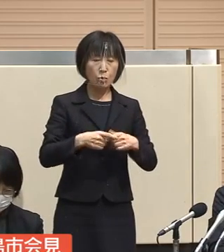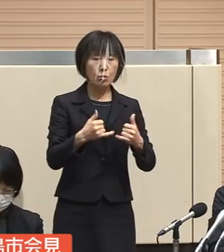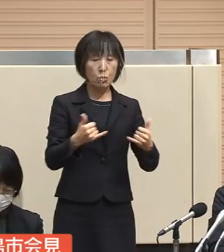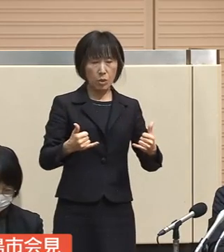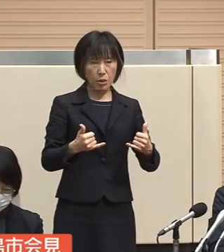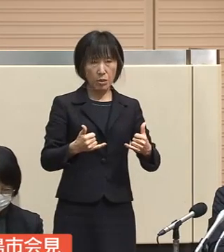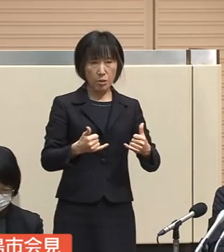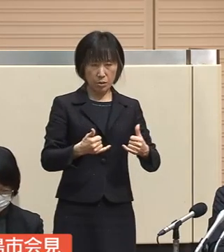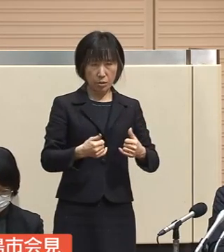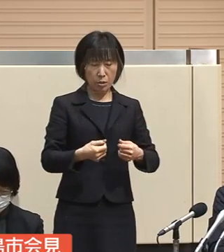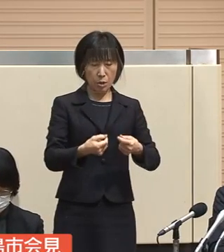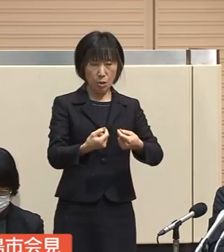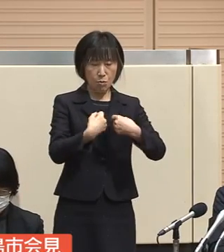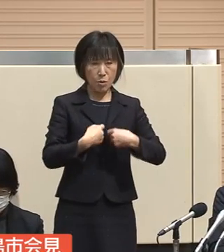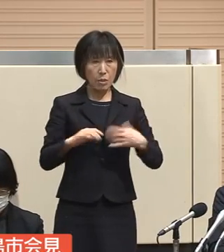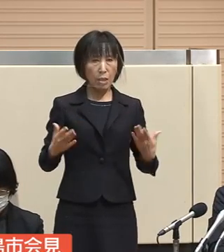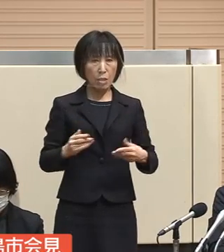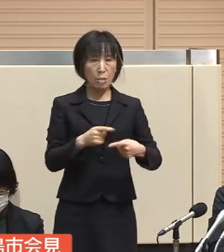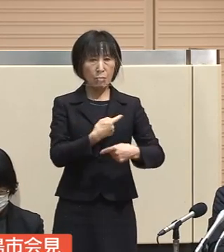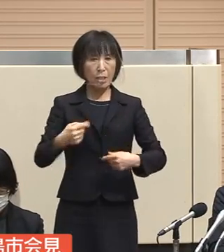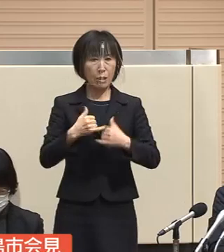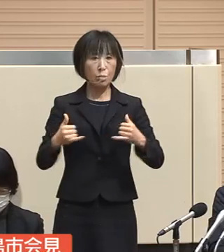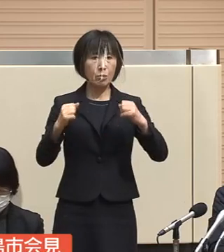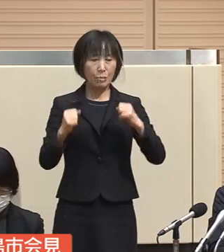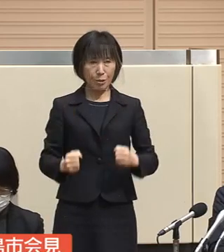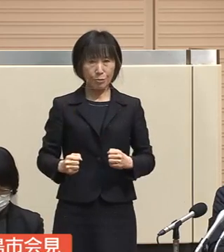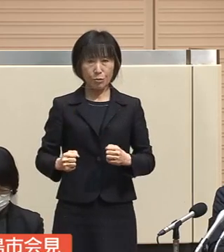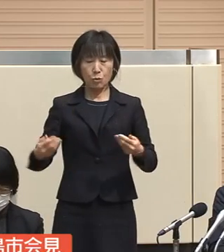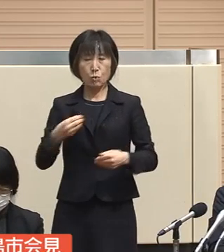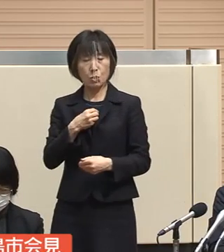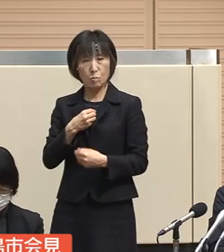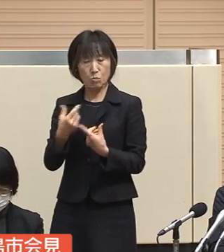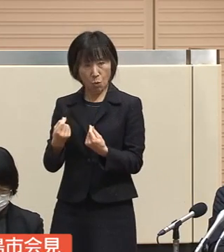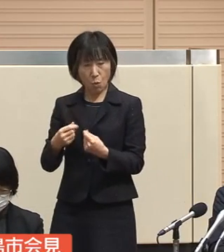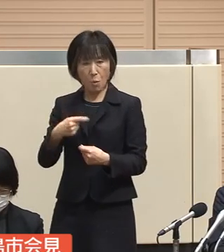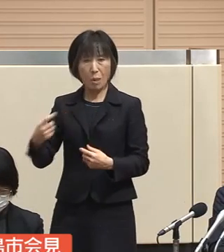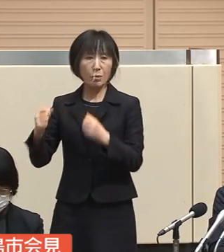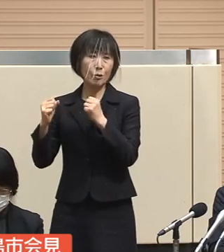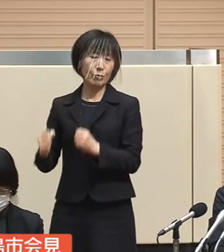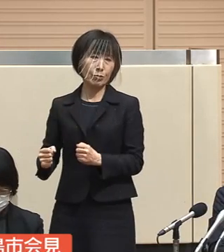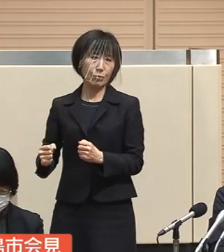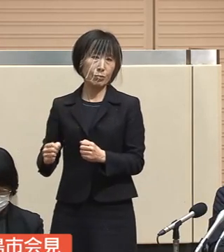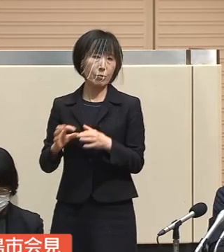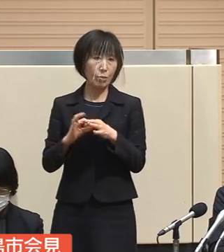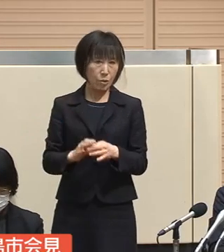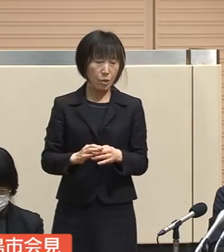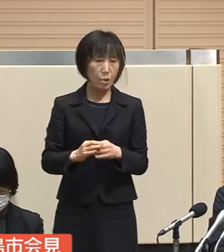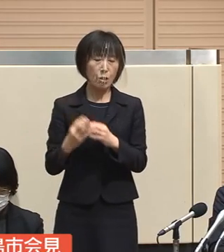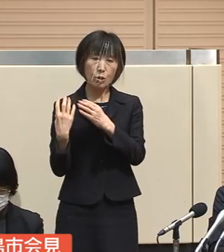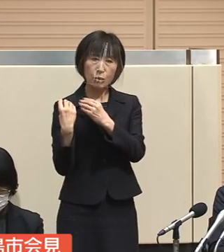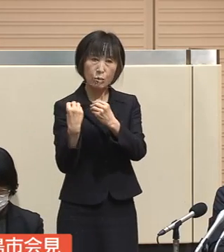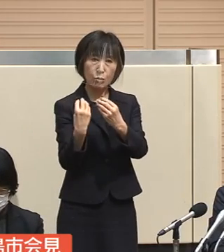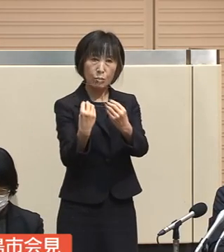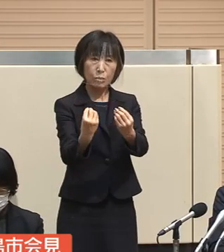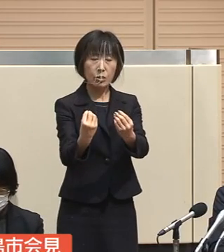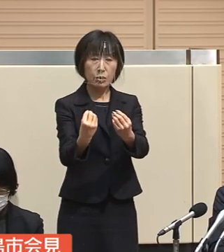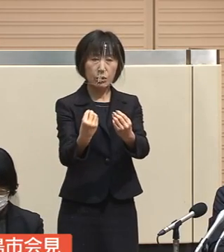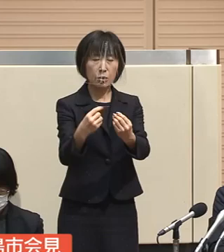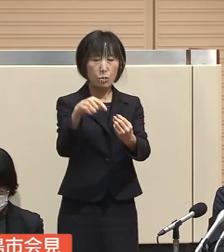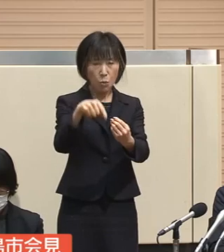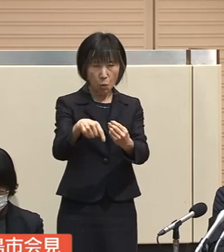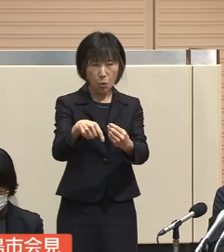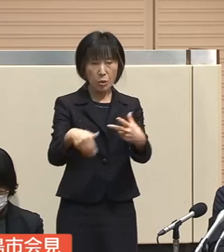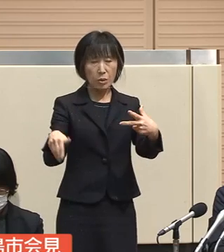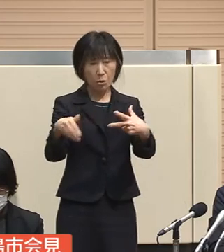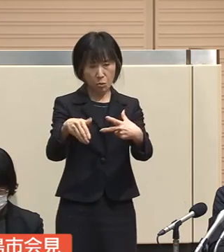方もいらっしゃいますので、そして職員の方も陰性の方もいらっしゃいますので、そういった方についてはですね、引き続き、そこの活動